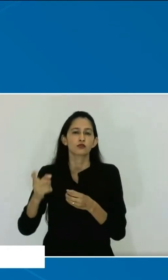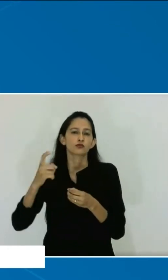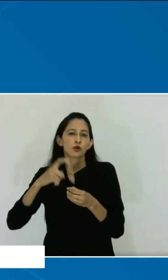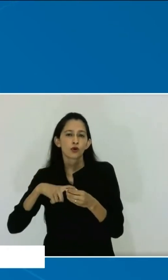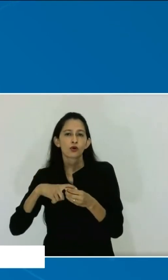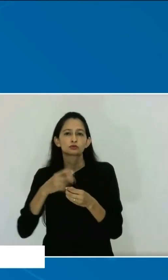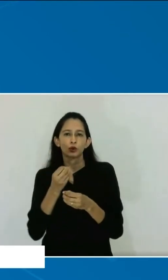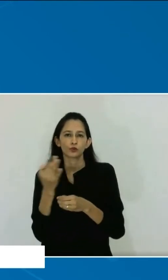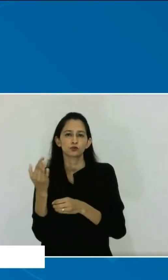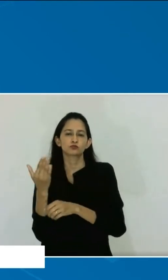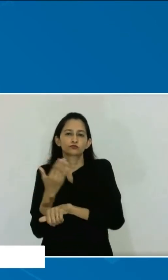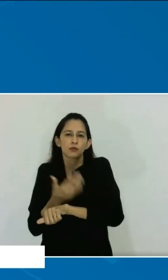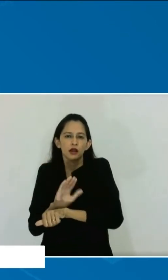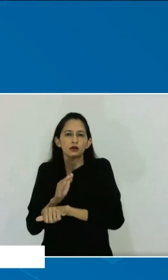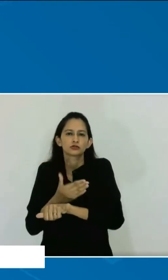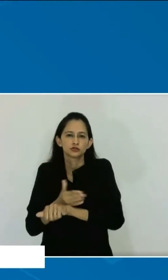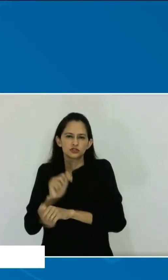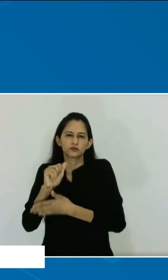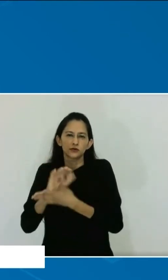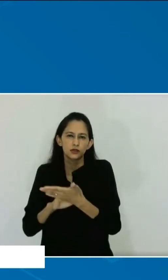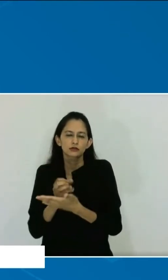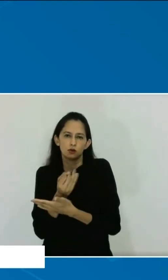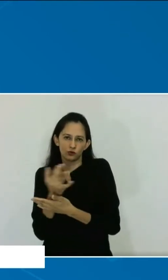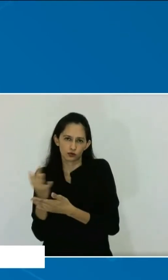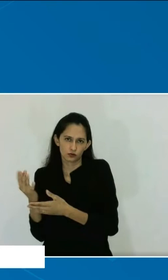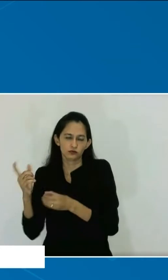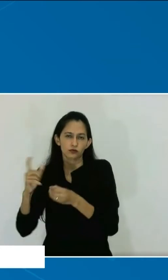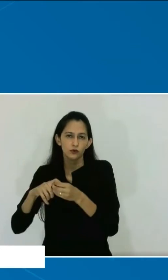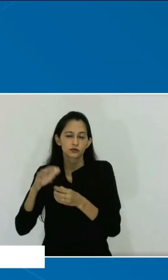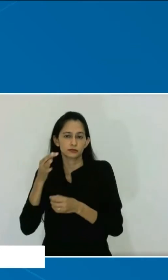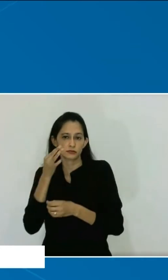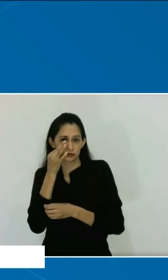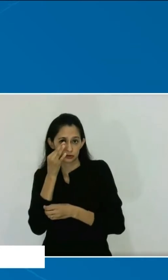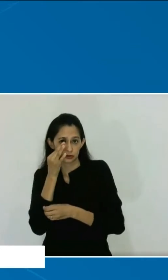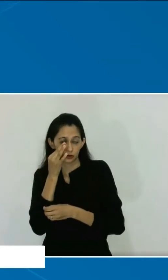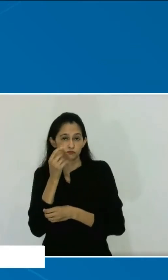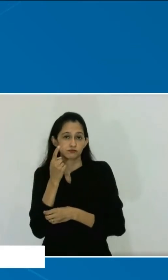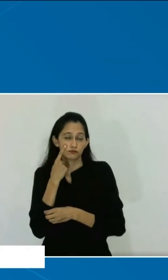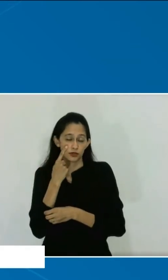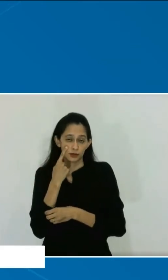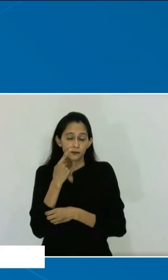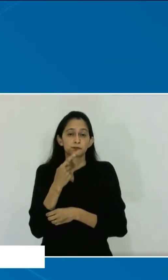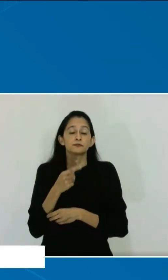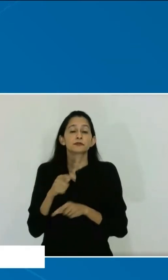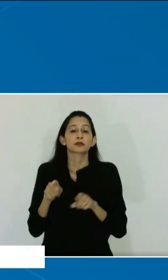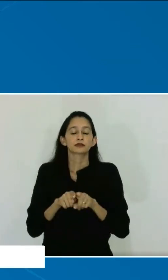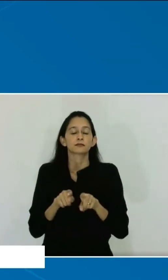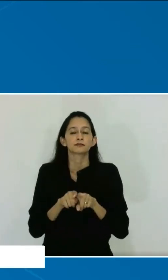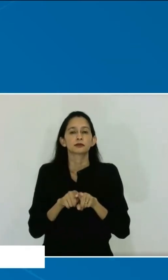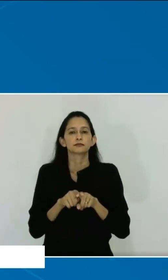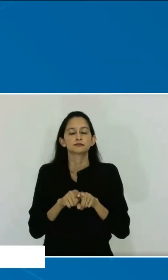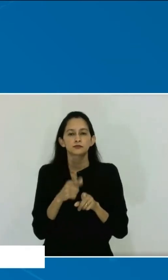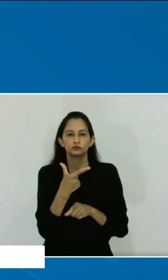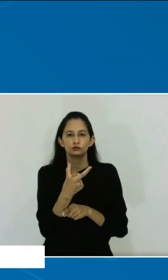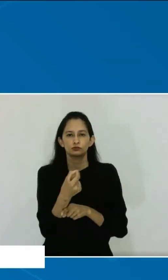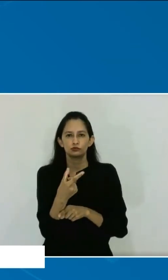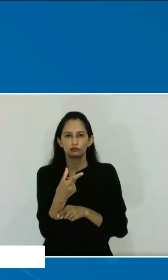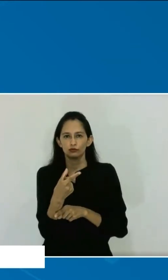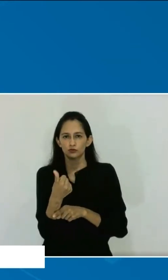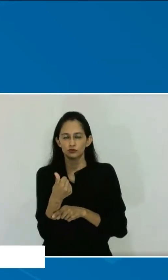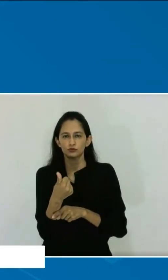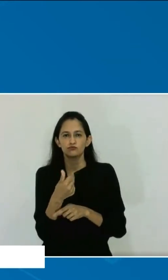práticas emergenciais e vamos discutir também o ano letivo de